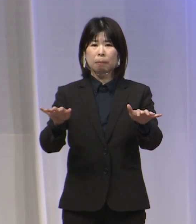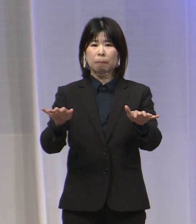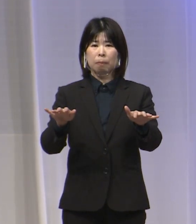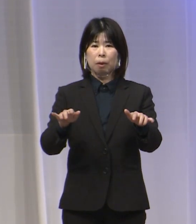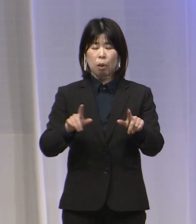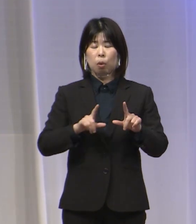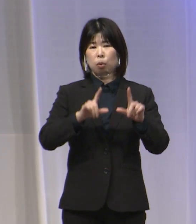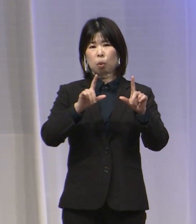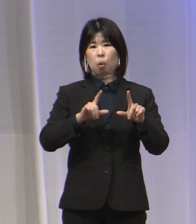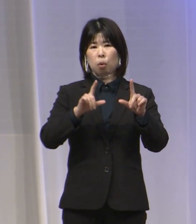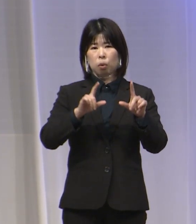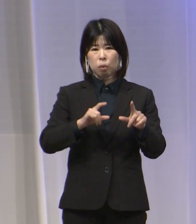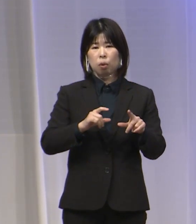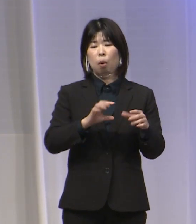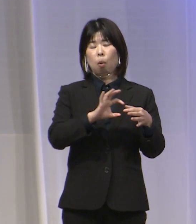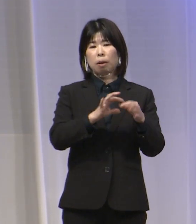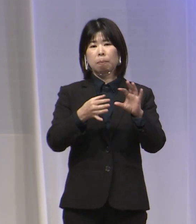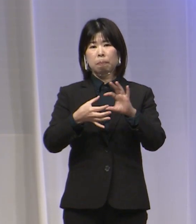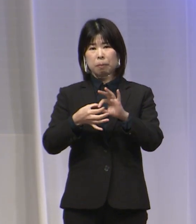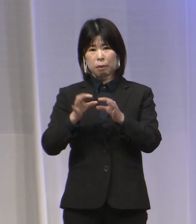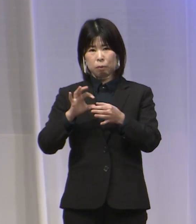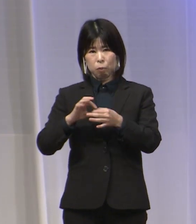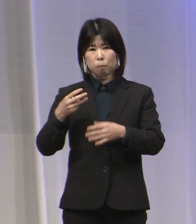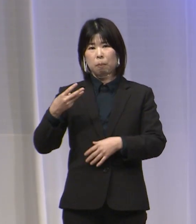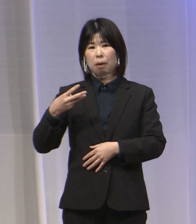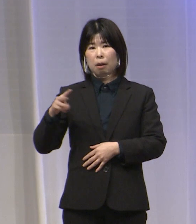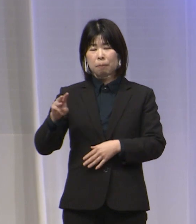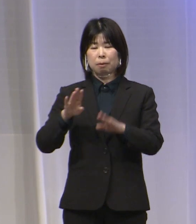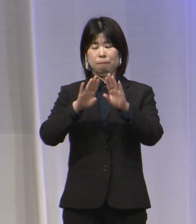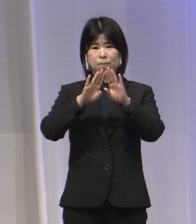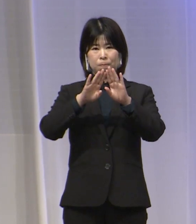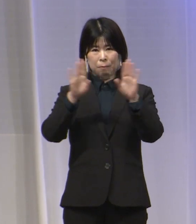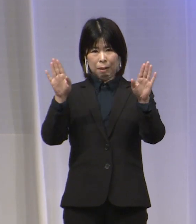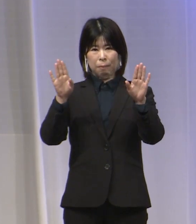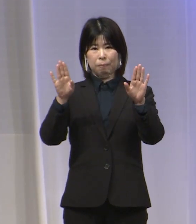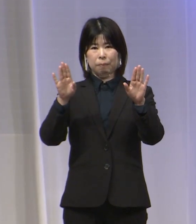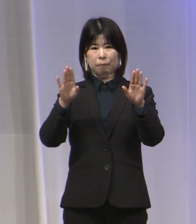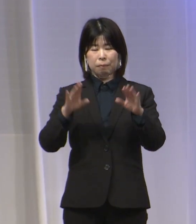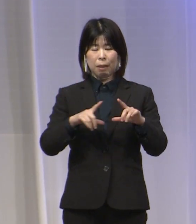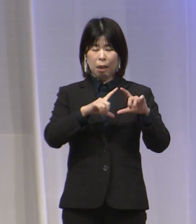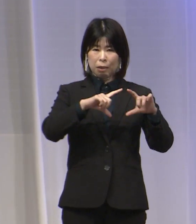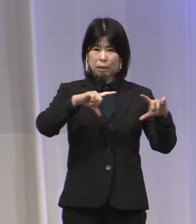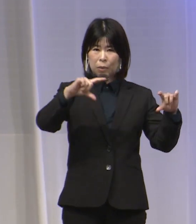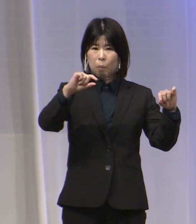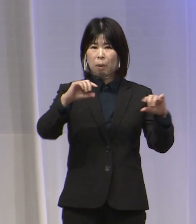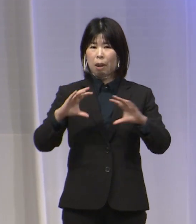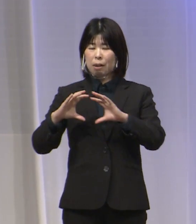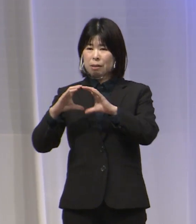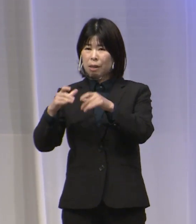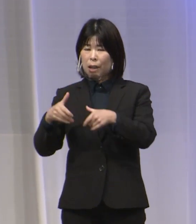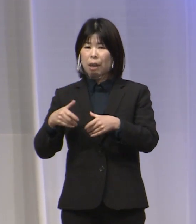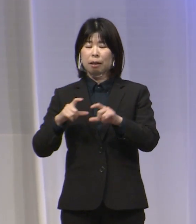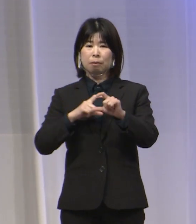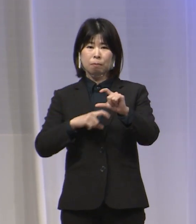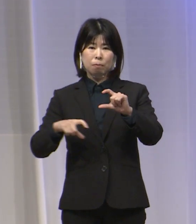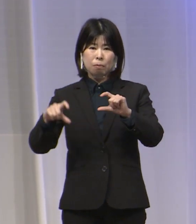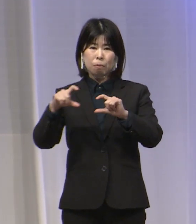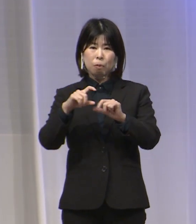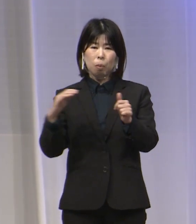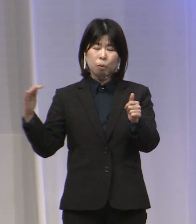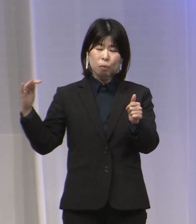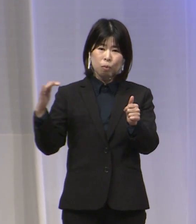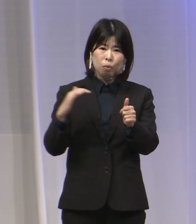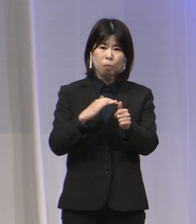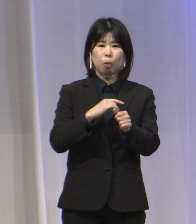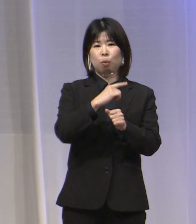オリンピックパラリンピックが開催され日本が世界から今まで以上に注目は